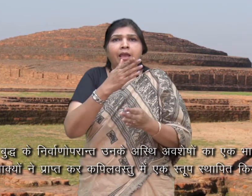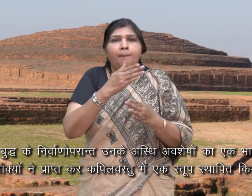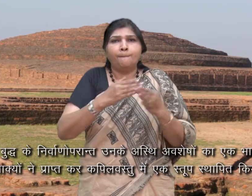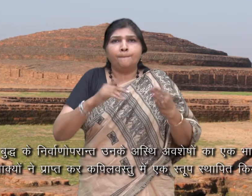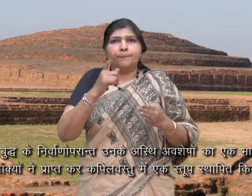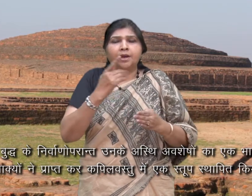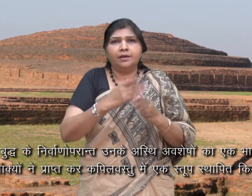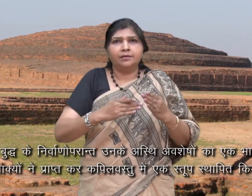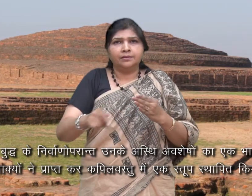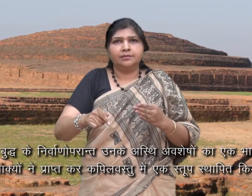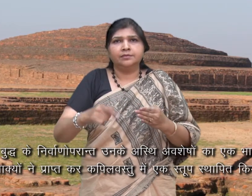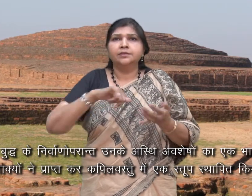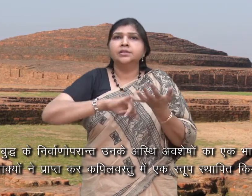स्तूप स्थापित किया।